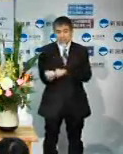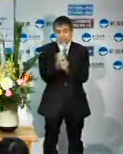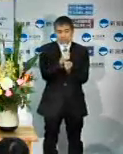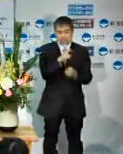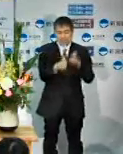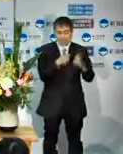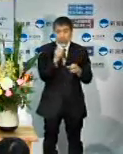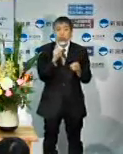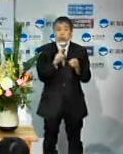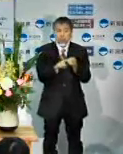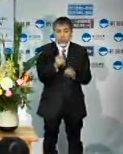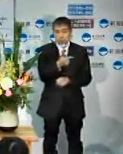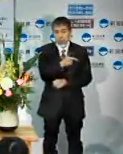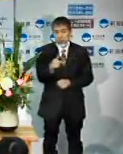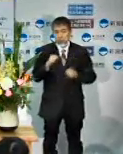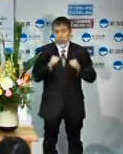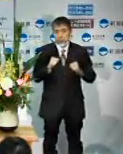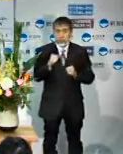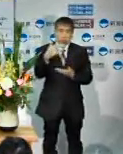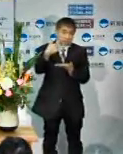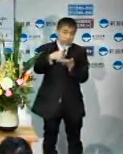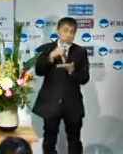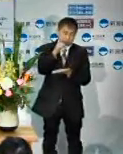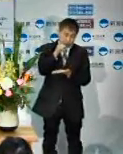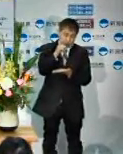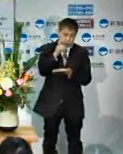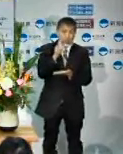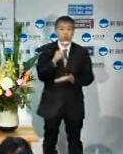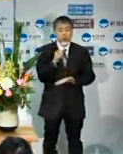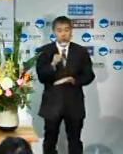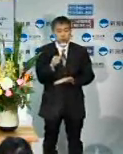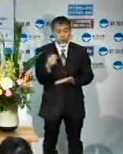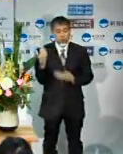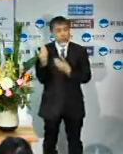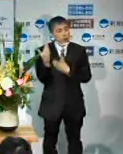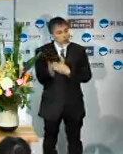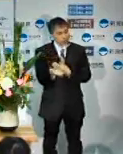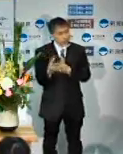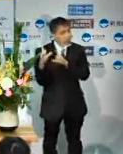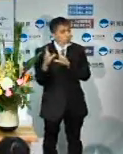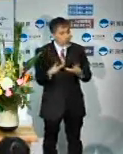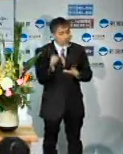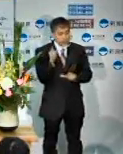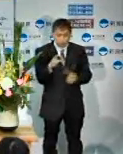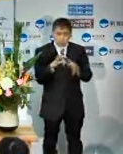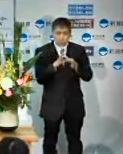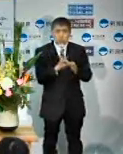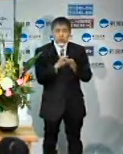ションを取るという、 そうでしょ、それについて今議論する 段階ではないと思っています。